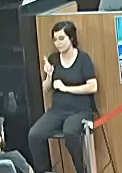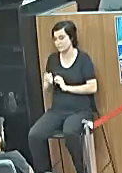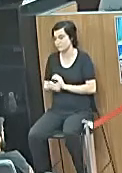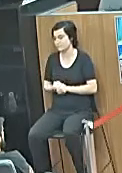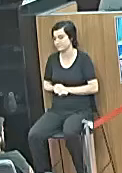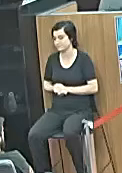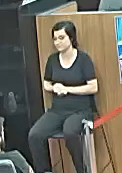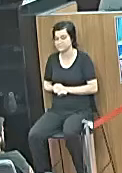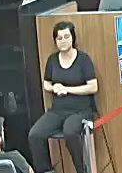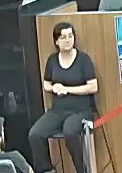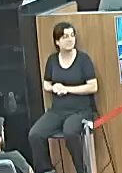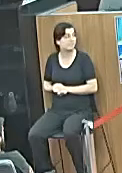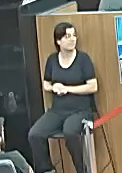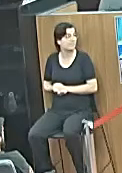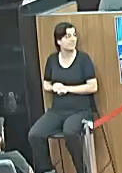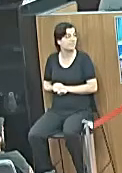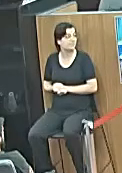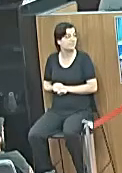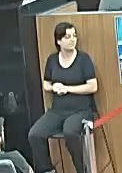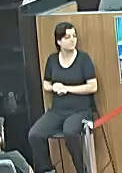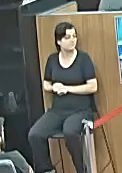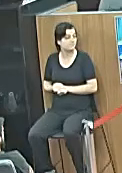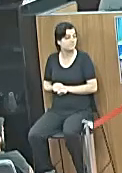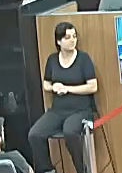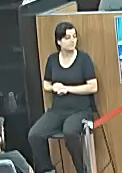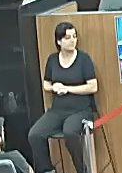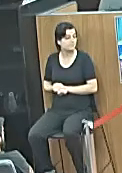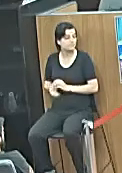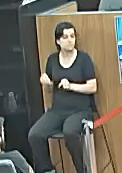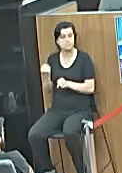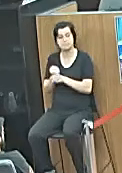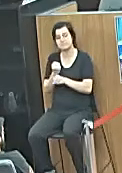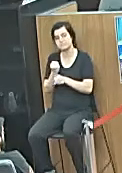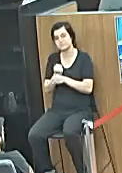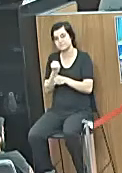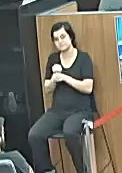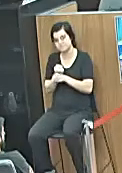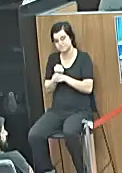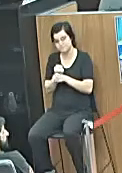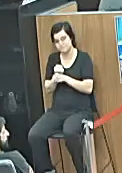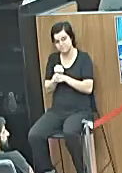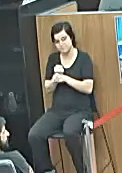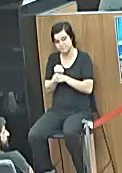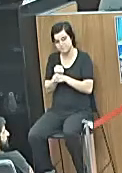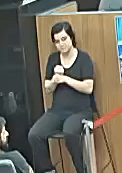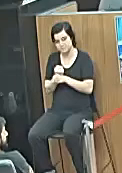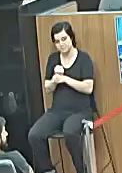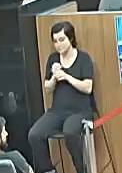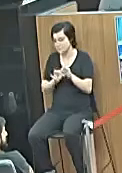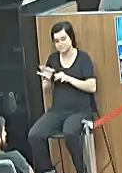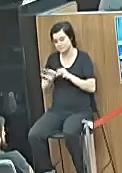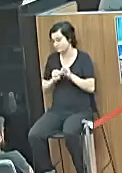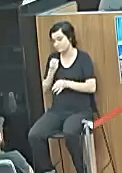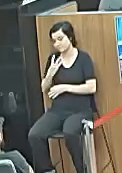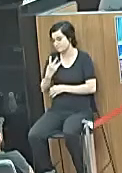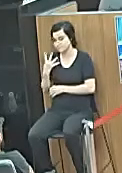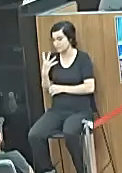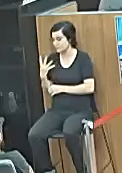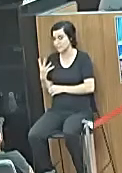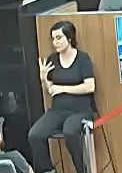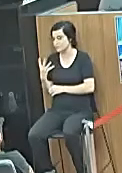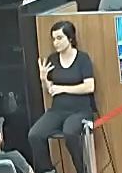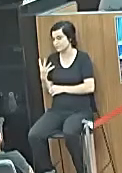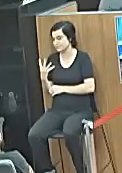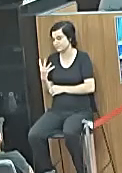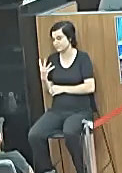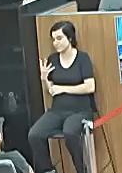4424 concessão de subsídio temporário para auxílio habitacional do programa 134 a população em situação de rua em